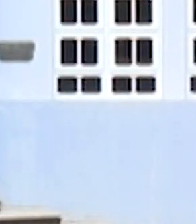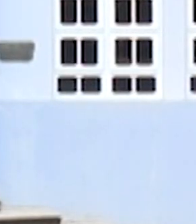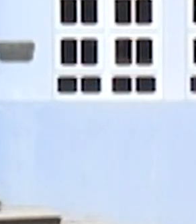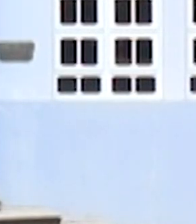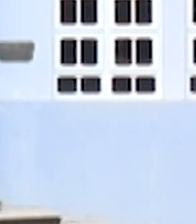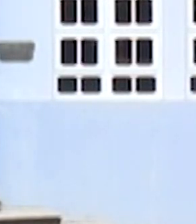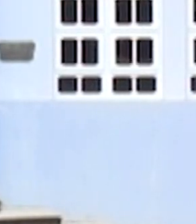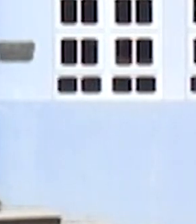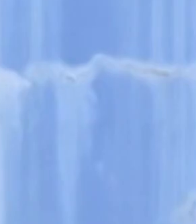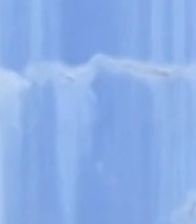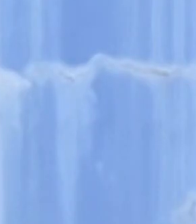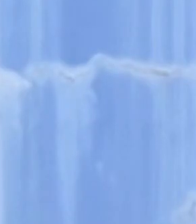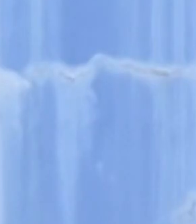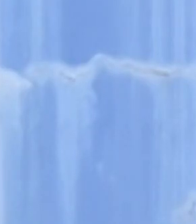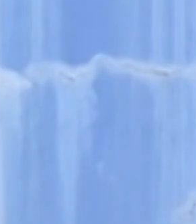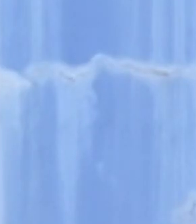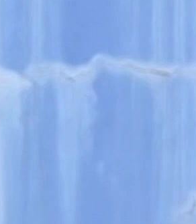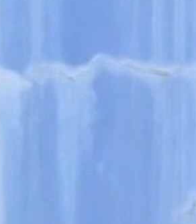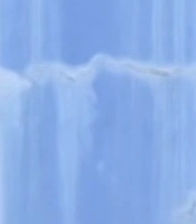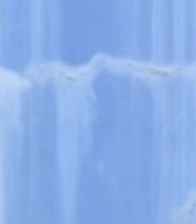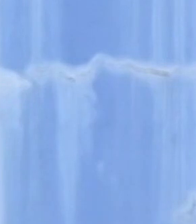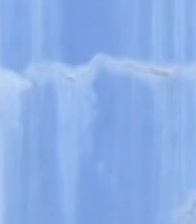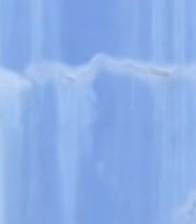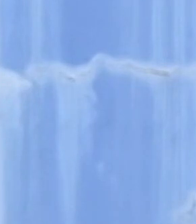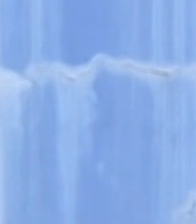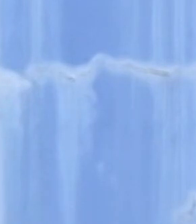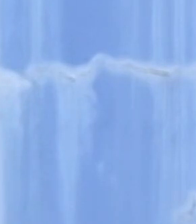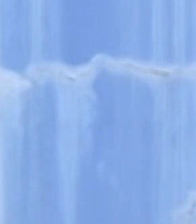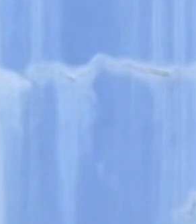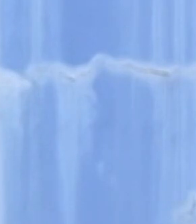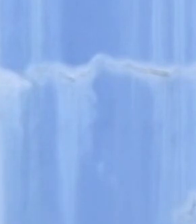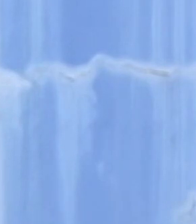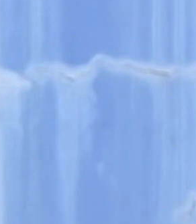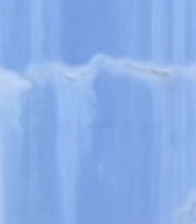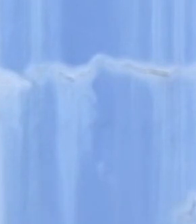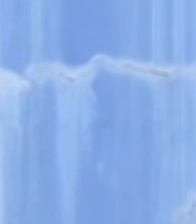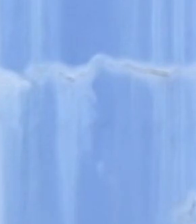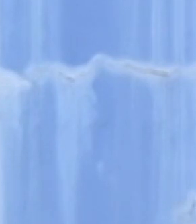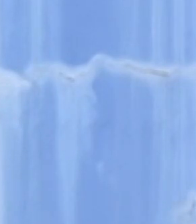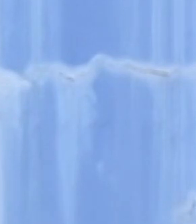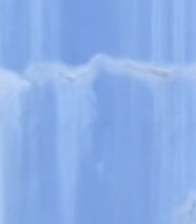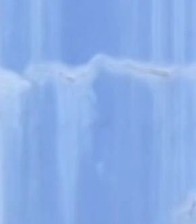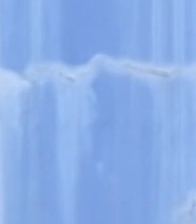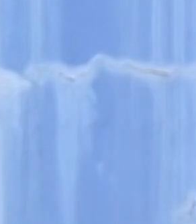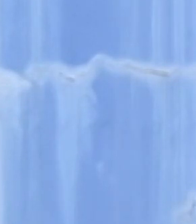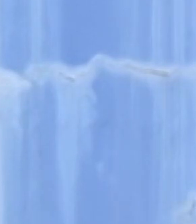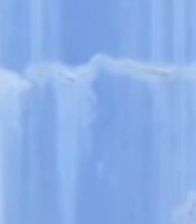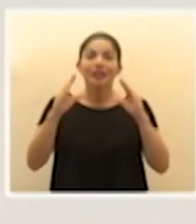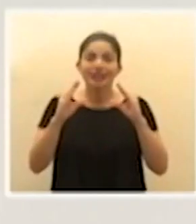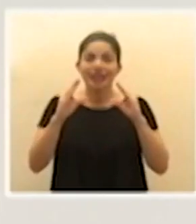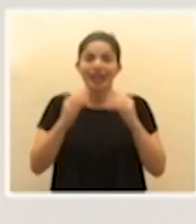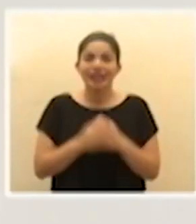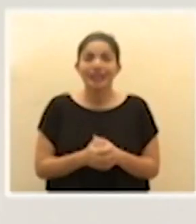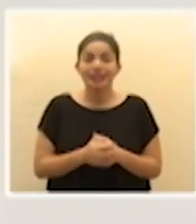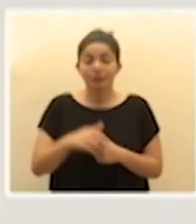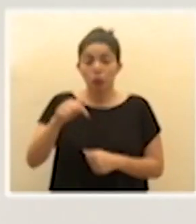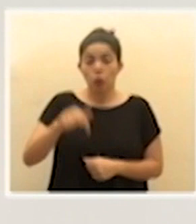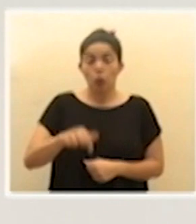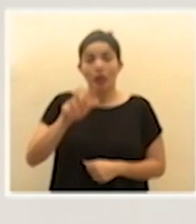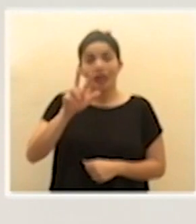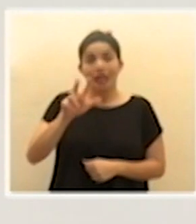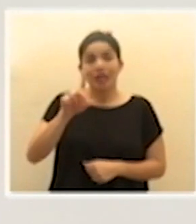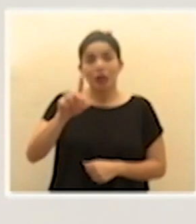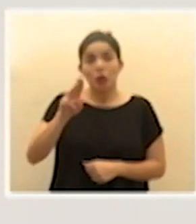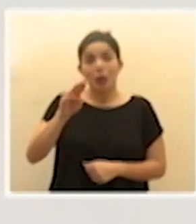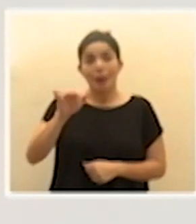propagación del COVID-19. Para este 31 de mayo, el Ministerio de Salud registró 1.056 casos confirmados. Al ser 31 de